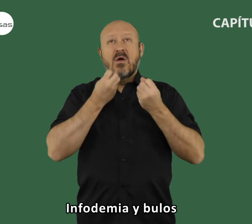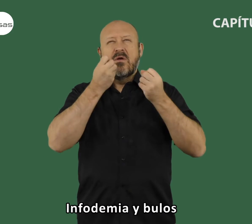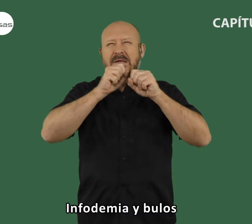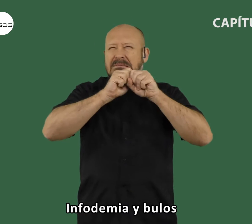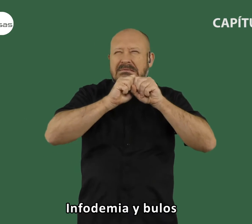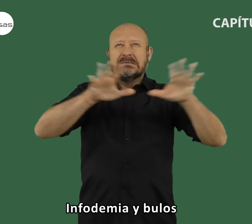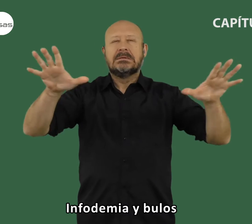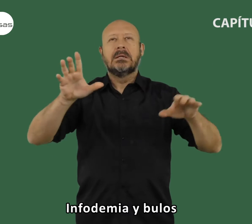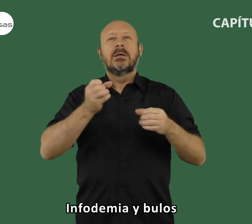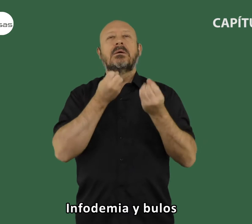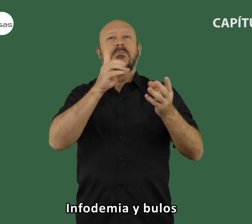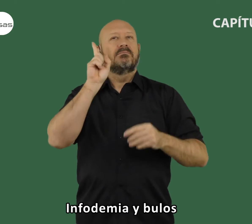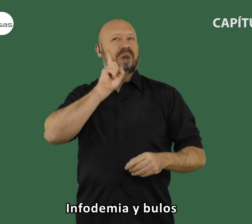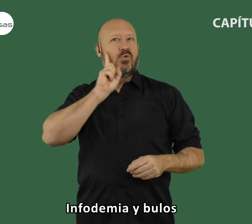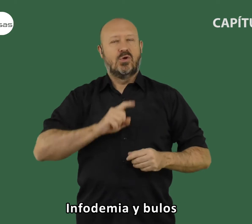Infodemia y bulos.